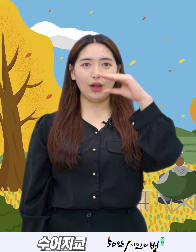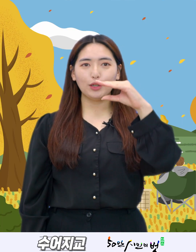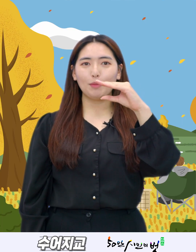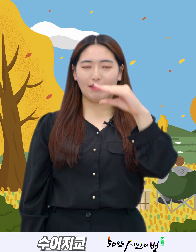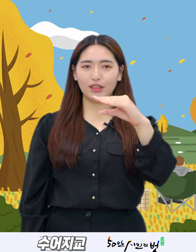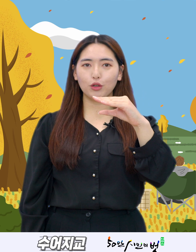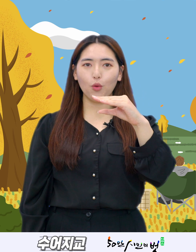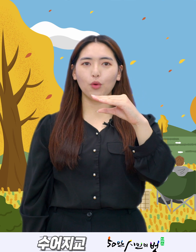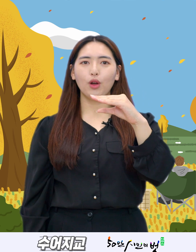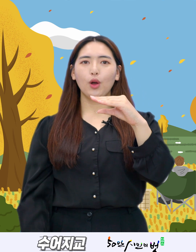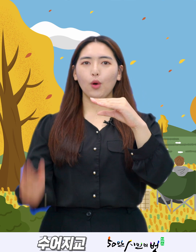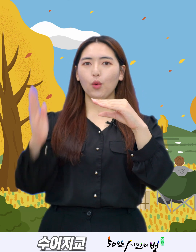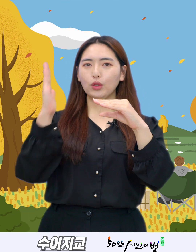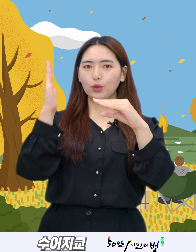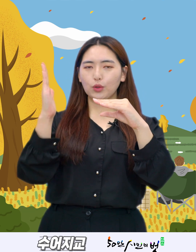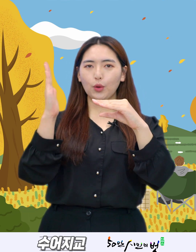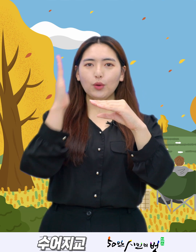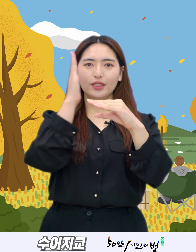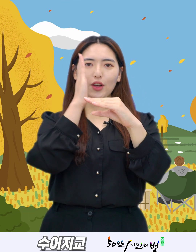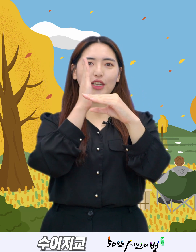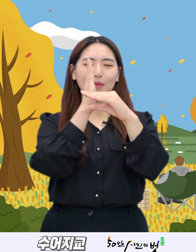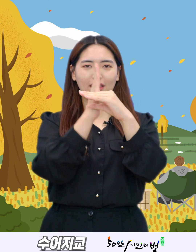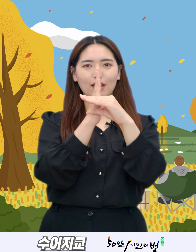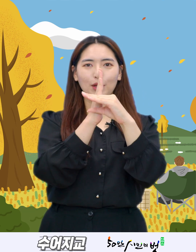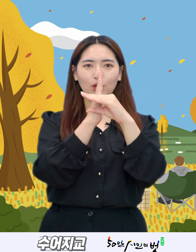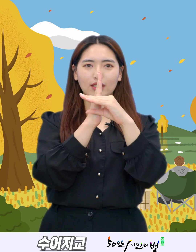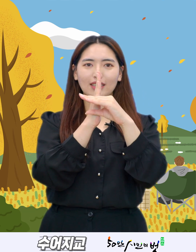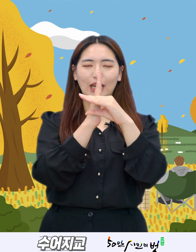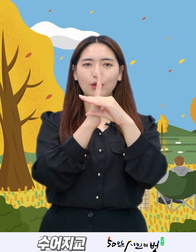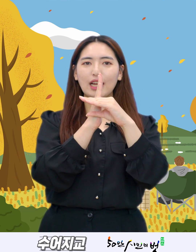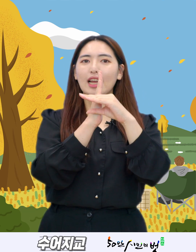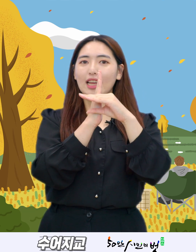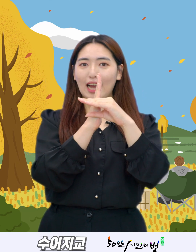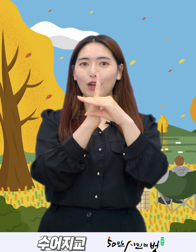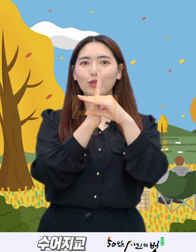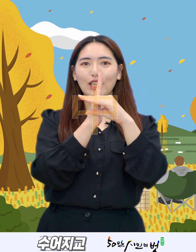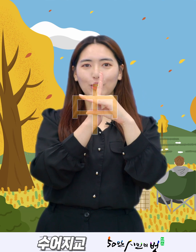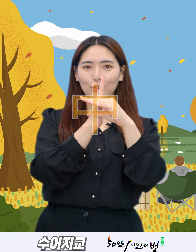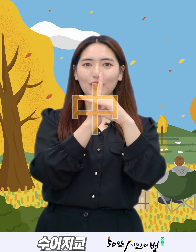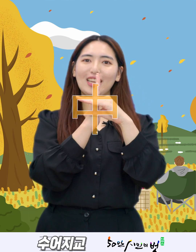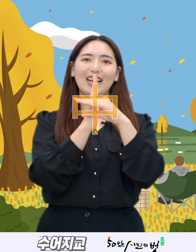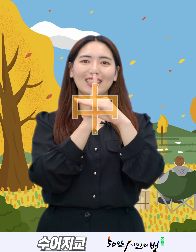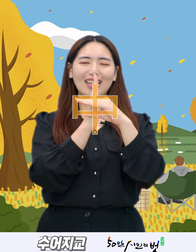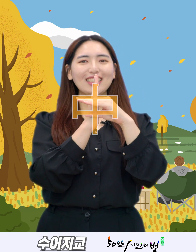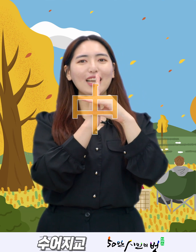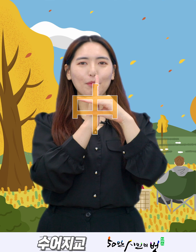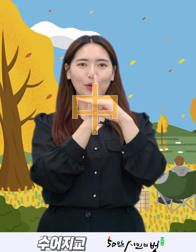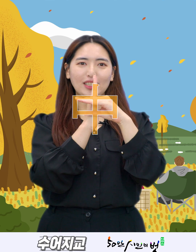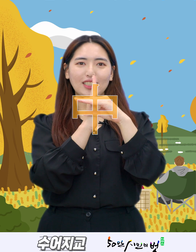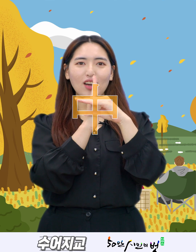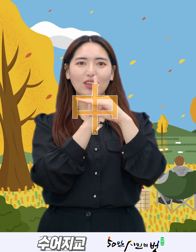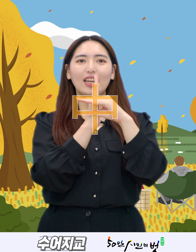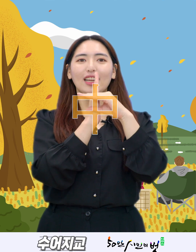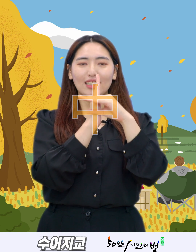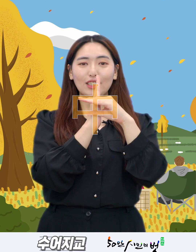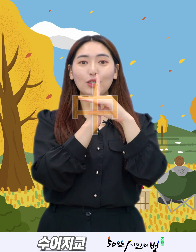모양으로 만들고 오른손으로 선을 만들면 되는데요. 가운데 중이라는 한자가 보이시죠? 이